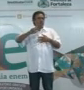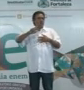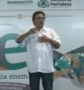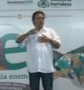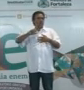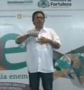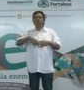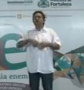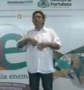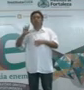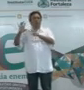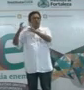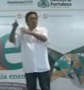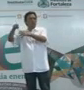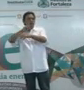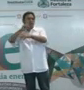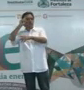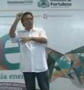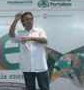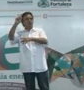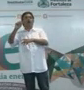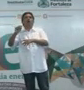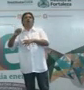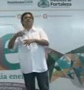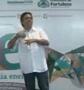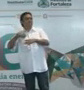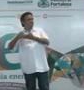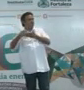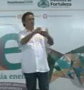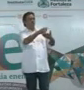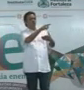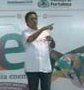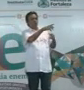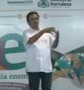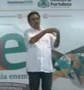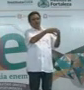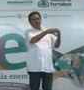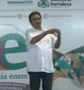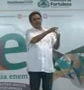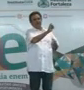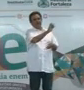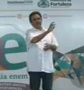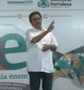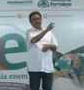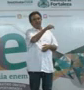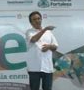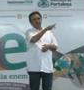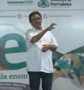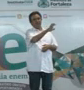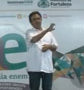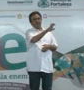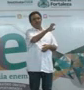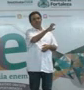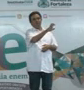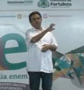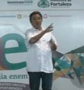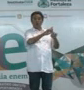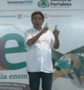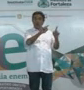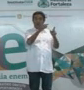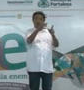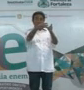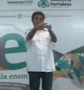potência fez? Vou apoiar o governo do Iraque de Saddam Hussein. Só um detalhe, xiitas e sunitas também